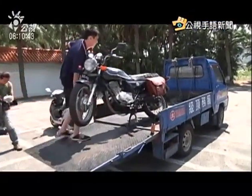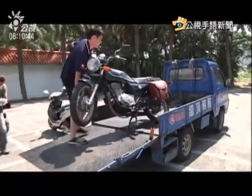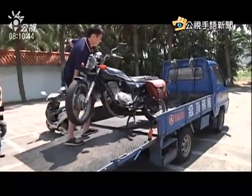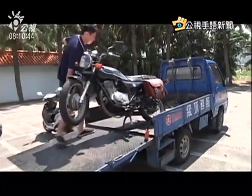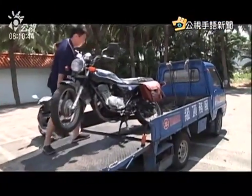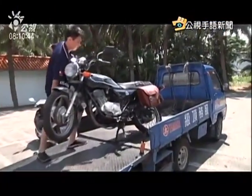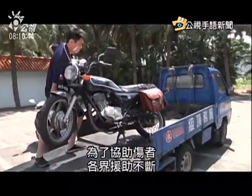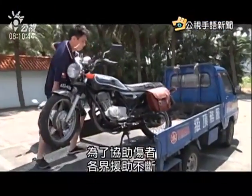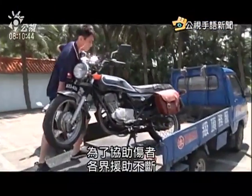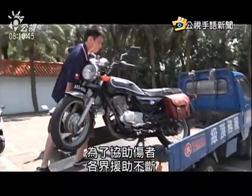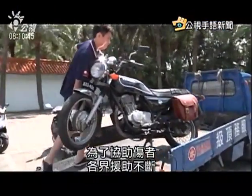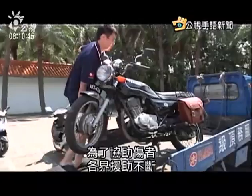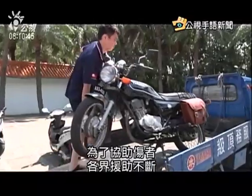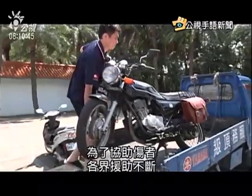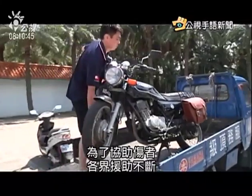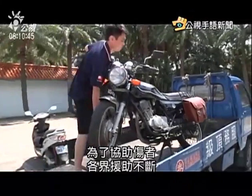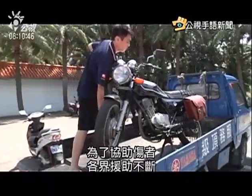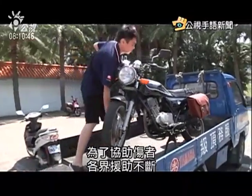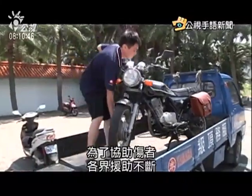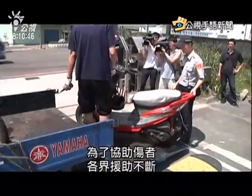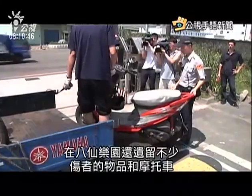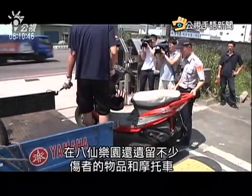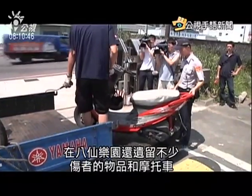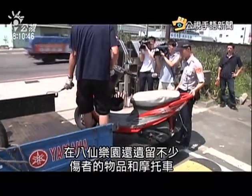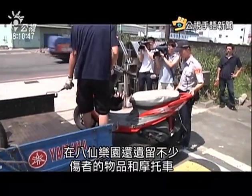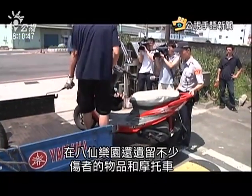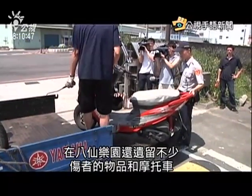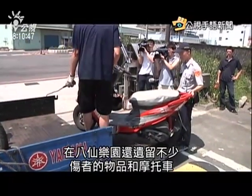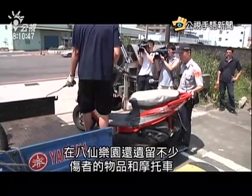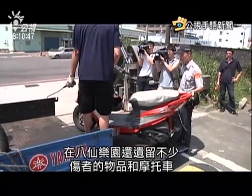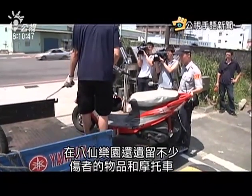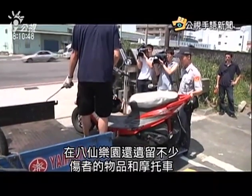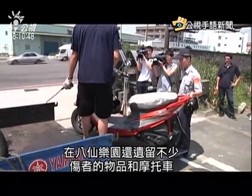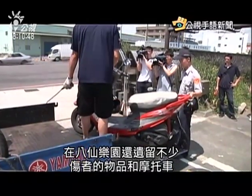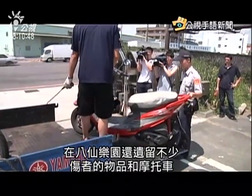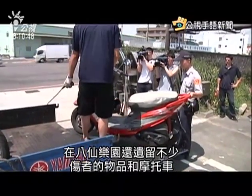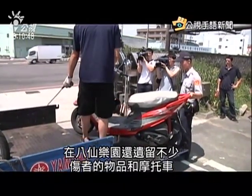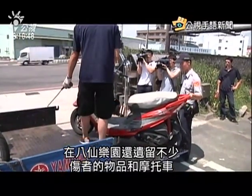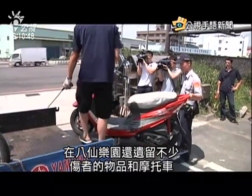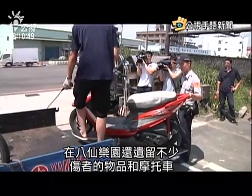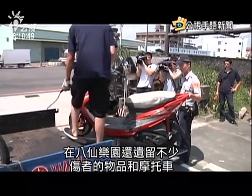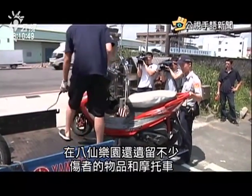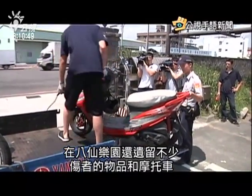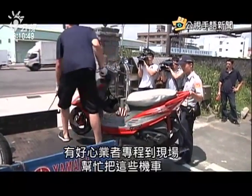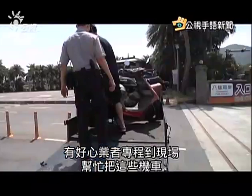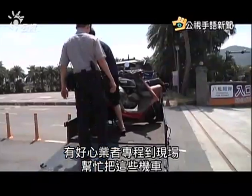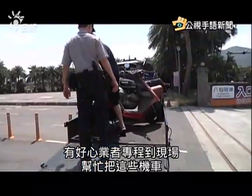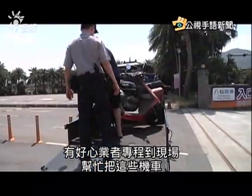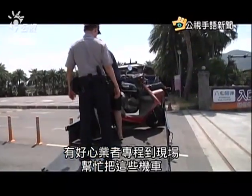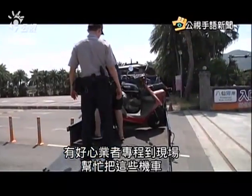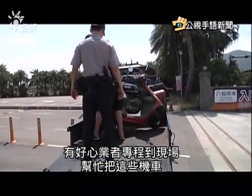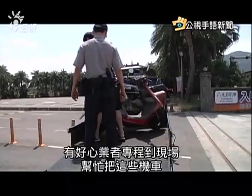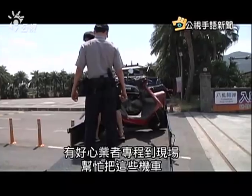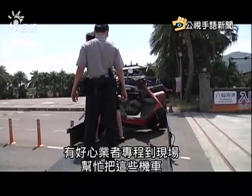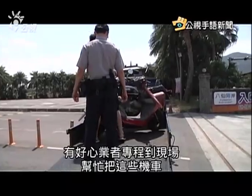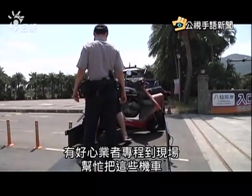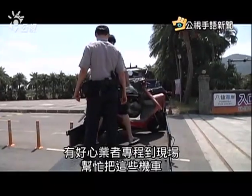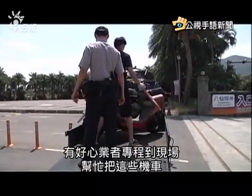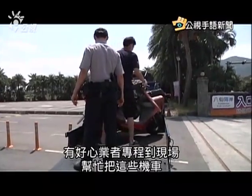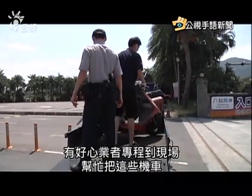为了协助伤者，各界援助不断，在八仙乐园还遗留不少伤者的物品和摩托车，有好心的业者专程到现场帮忙把